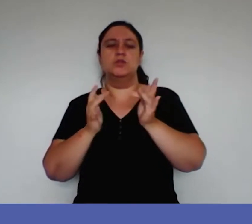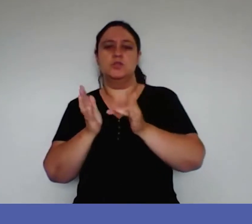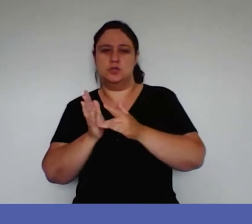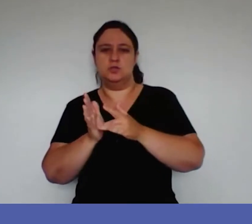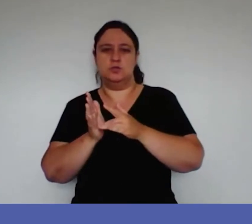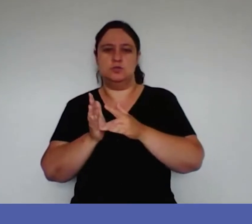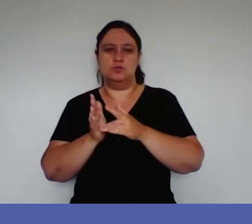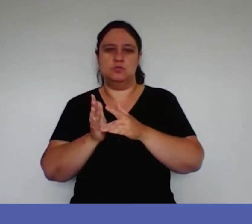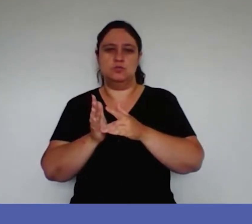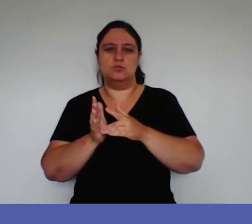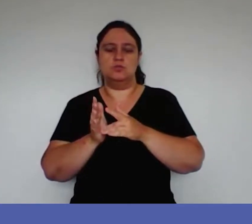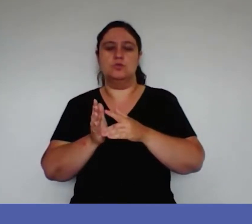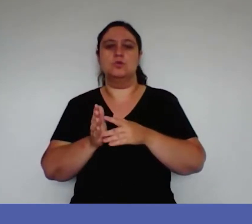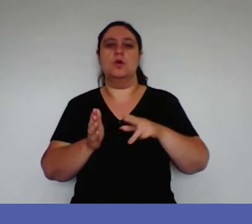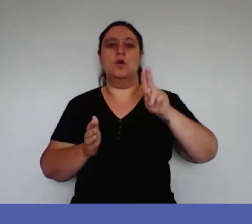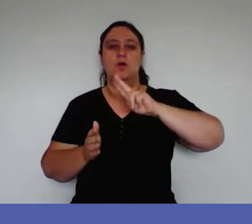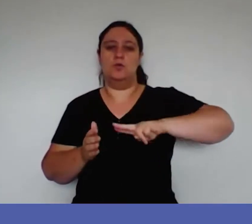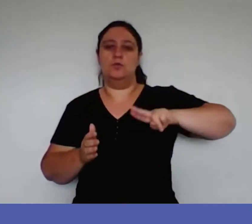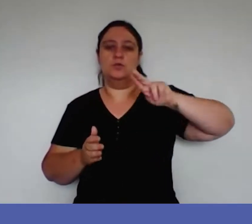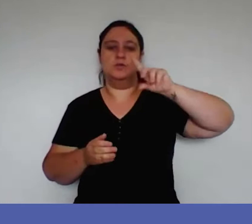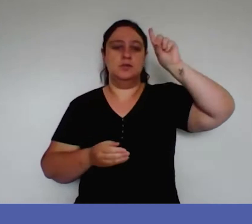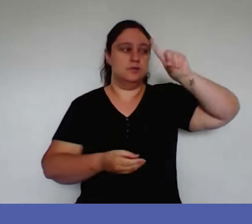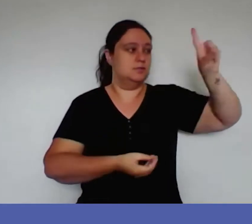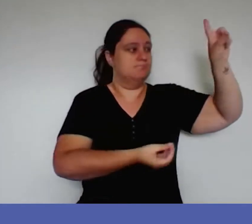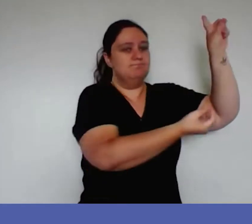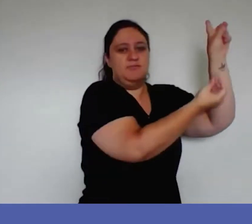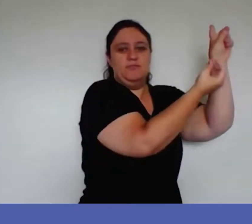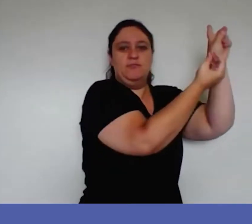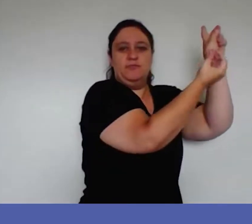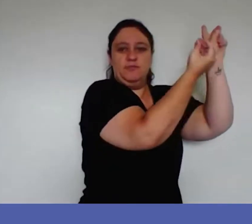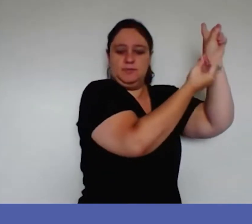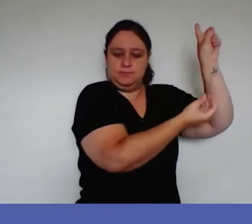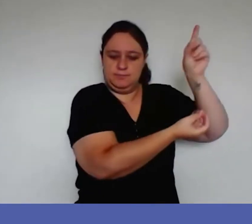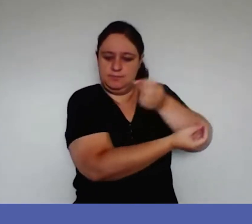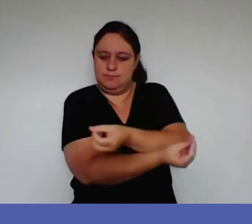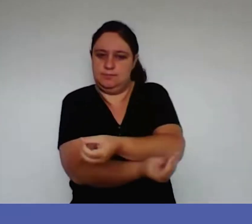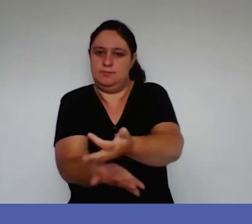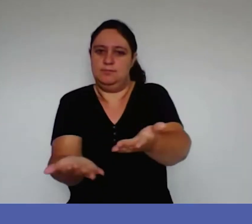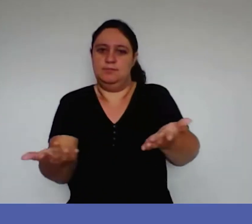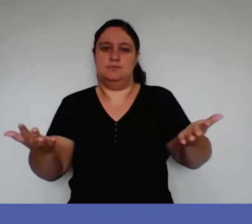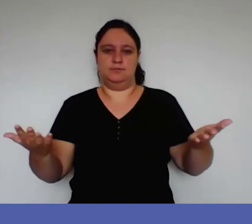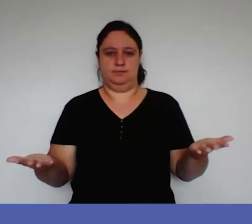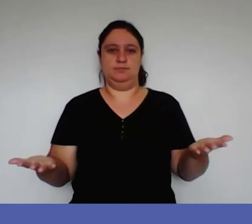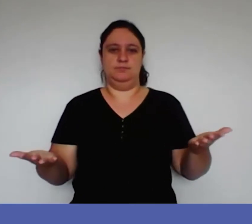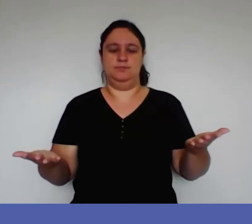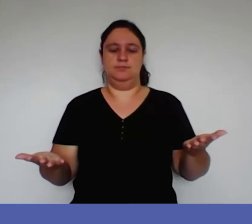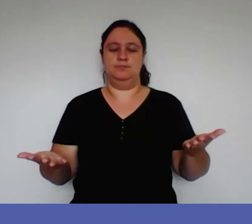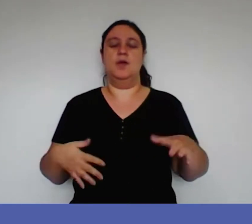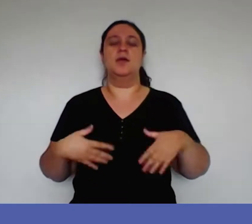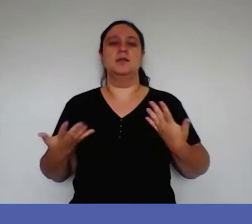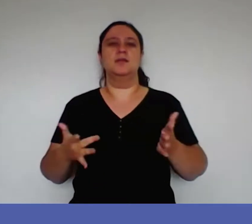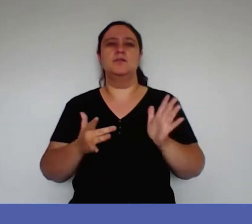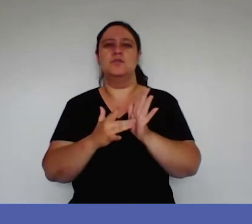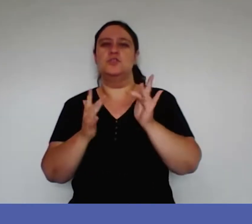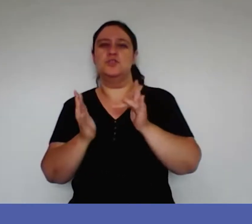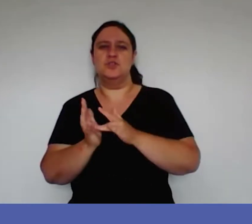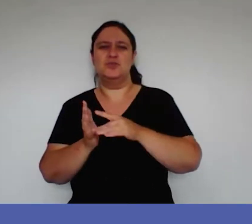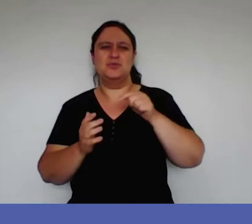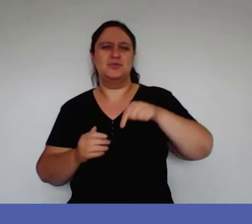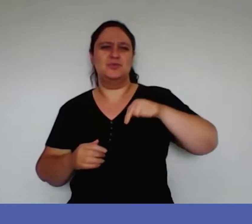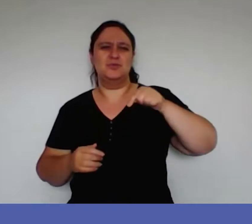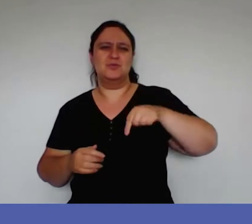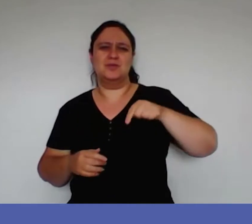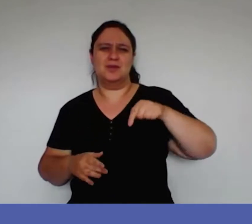vida divina. Ele não veio para fazer uma obra religiosa, ele não